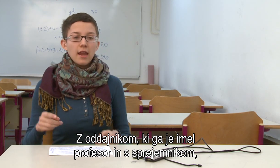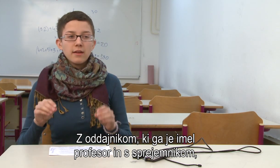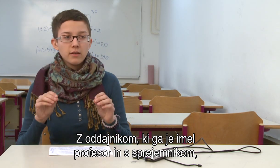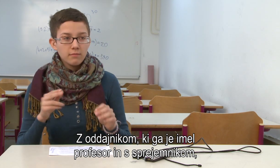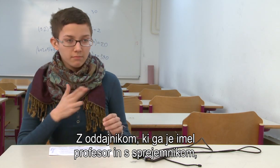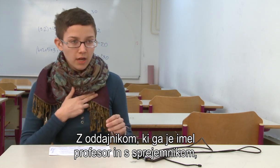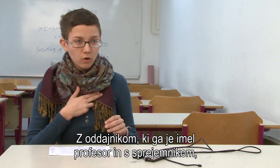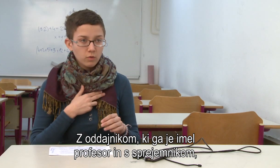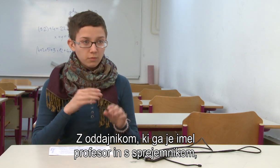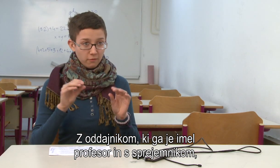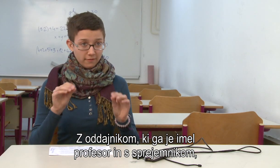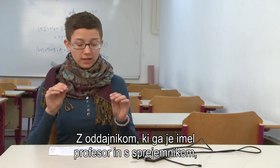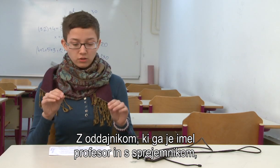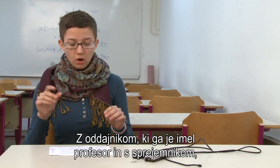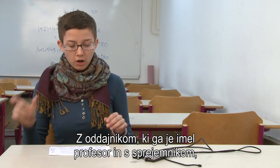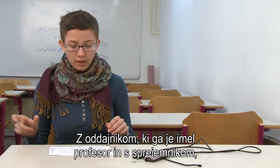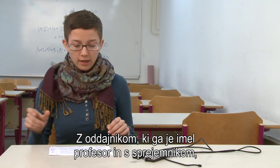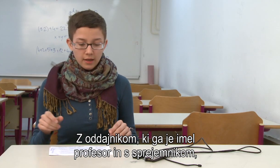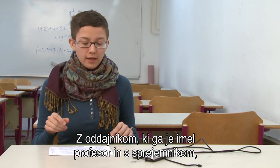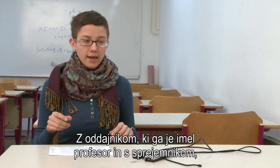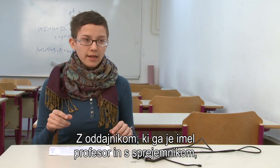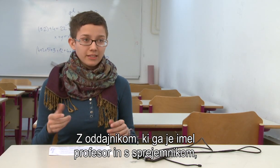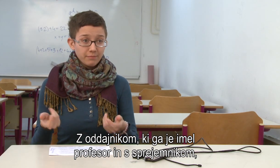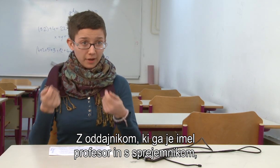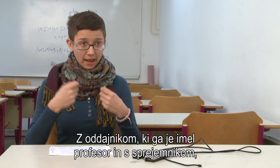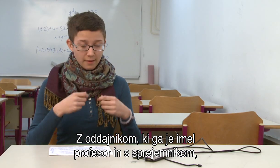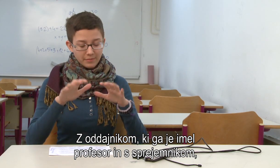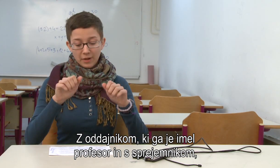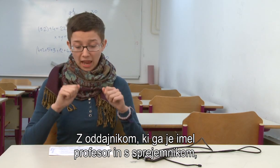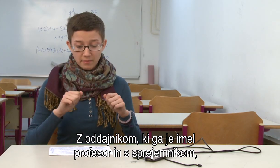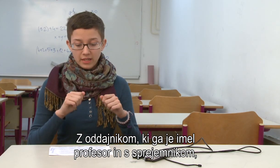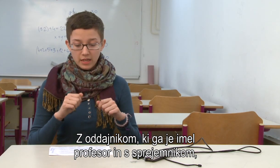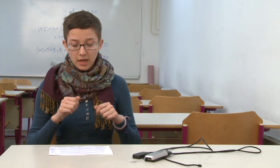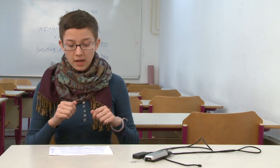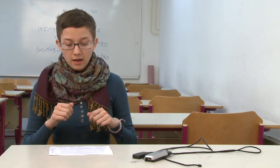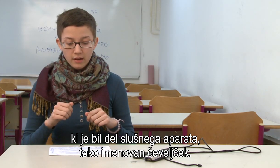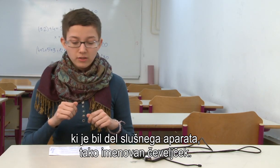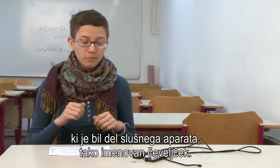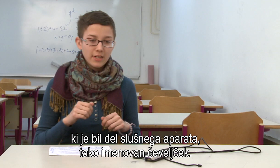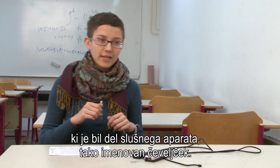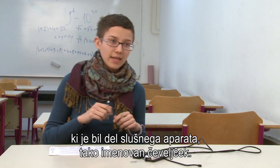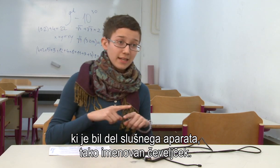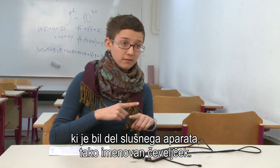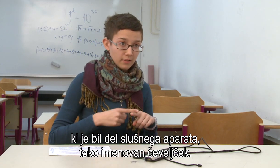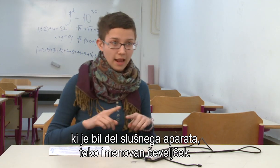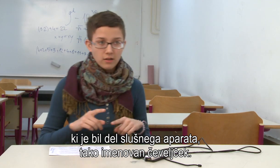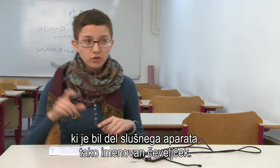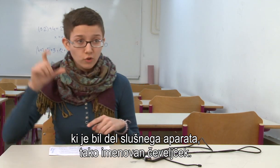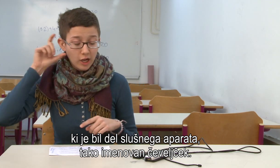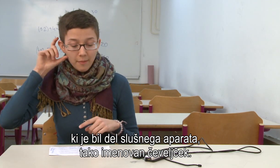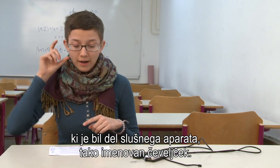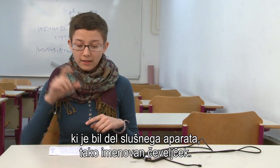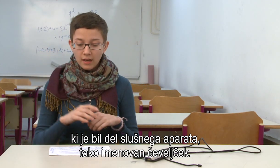ga je imel profesor, in s prejemniki, ki so bili